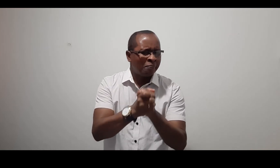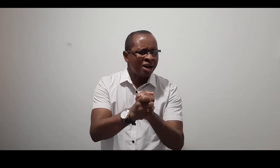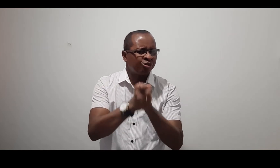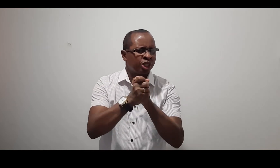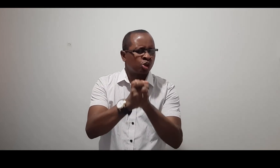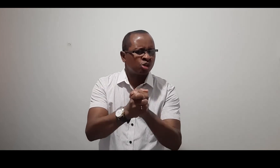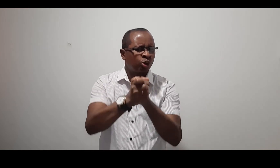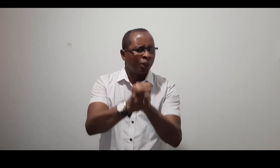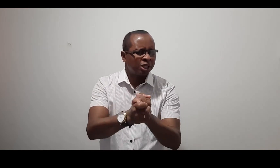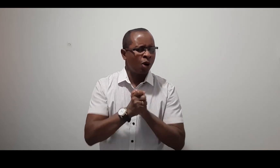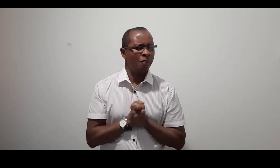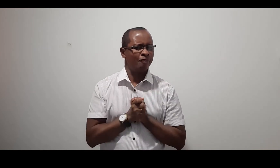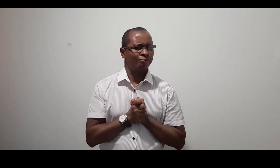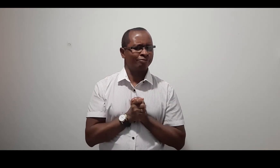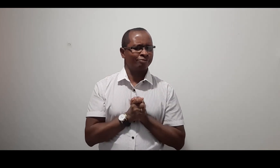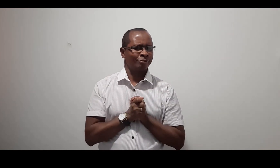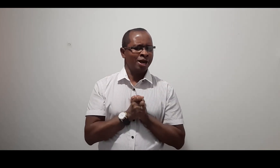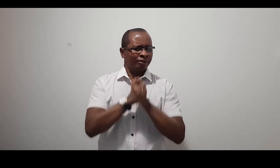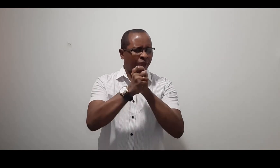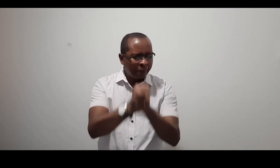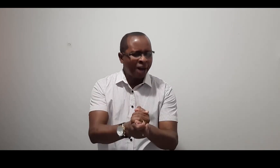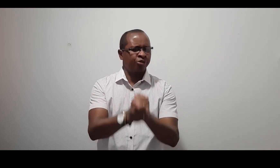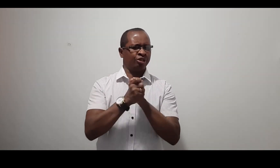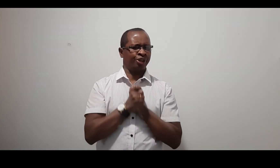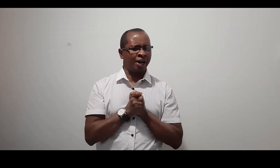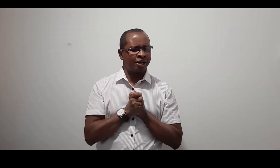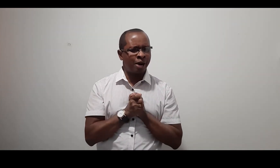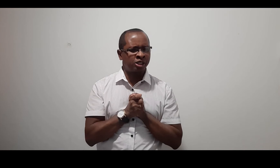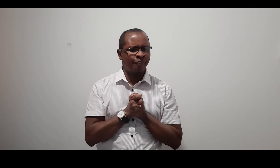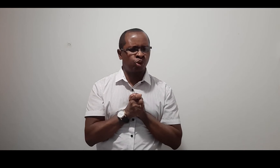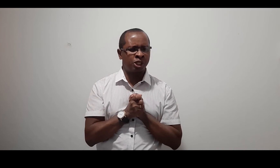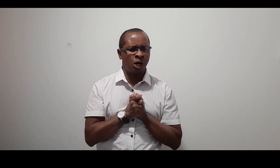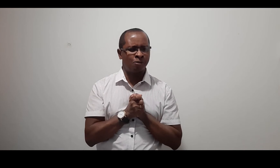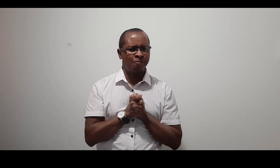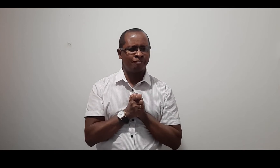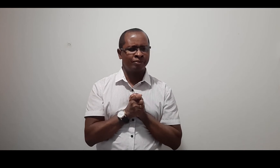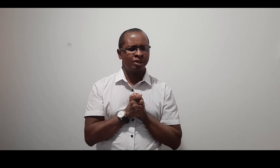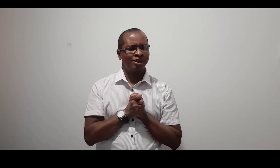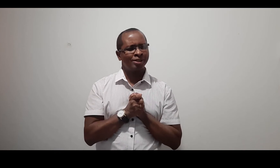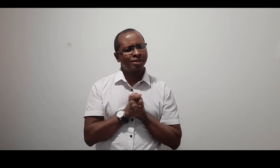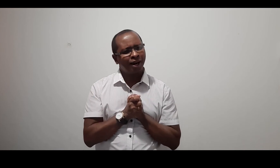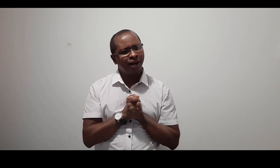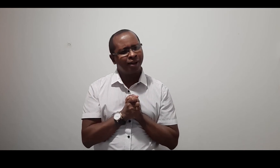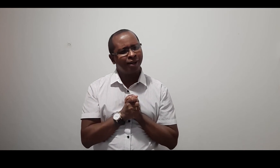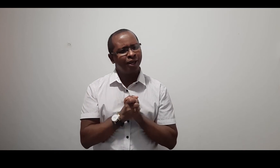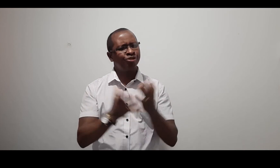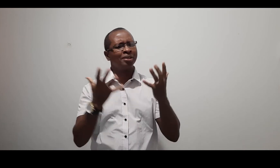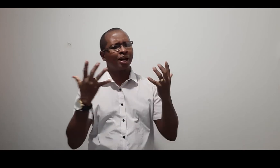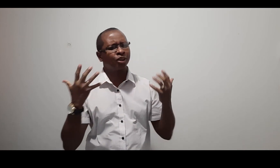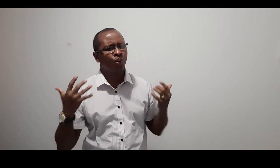tamana ve jesosy mitoetra ao tamana ve ny fanahin'andriamanitra mitoetra ao sa efa niala tao